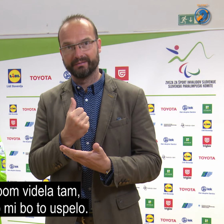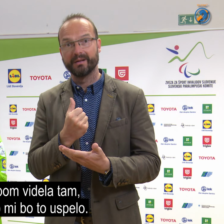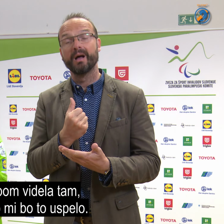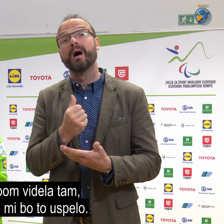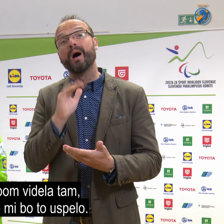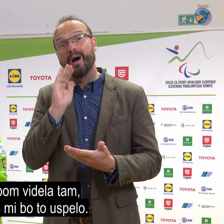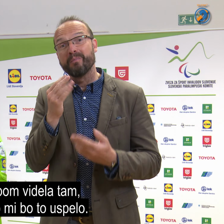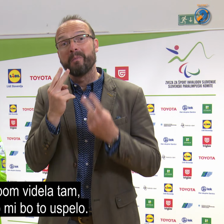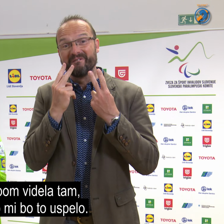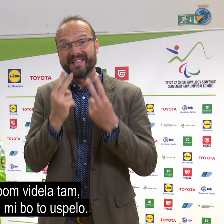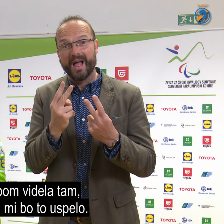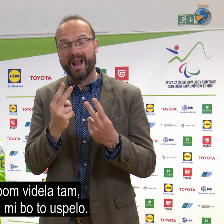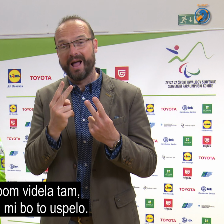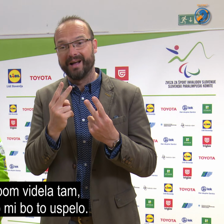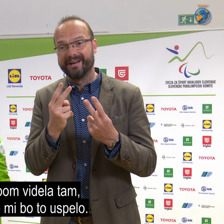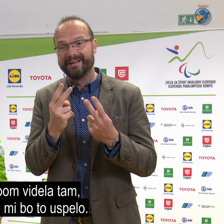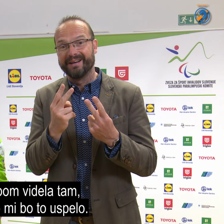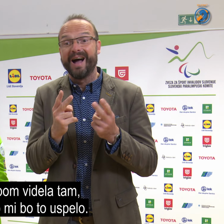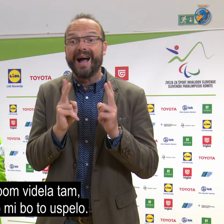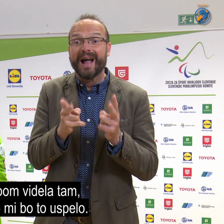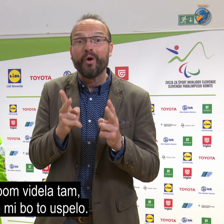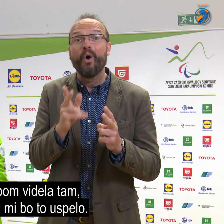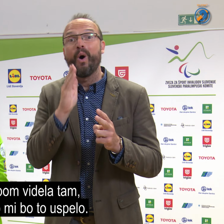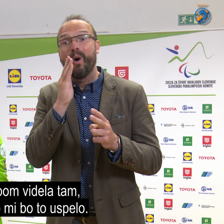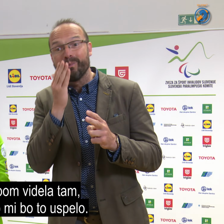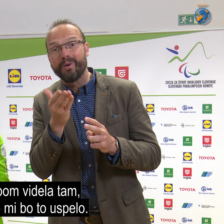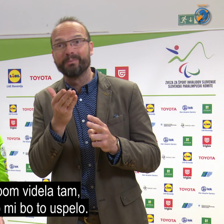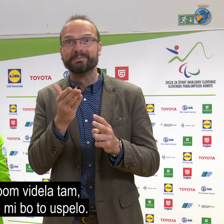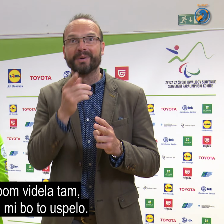bom videla, kako bom tam tudi,